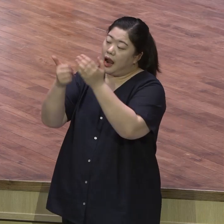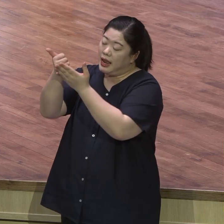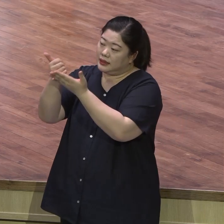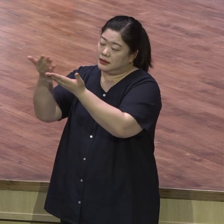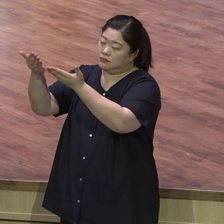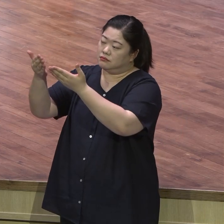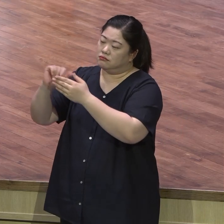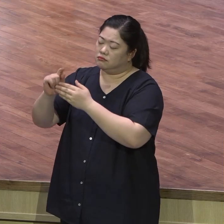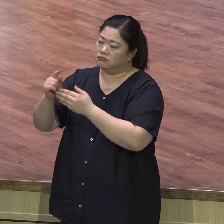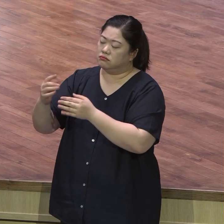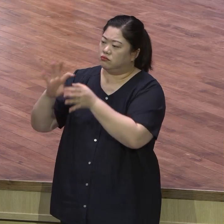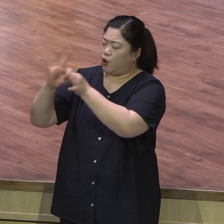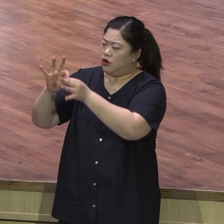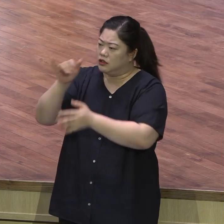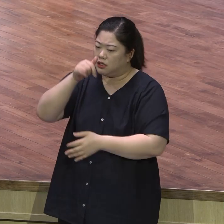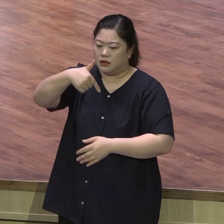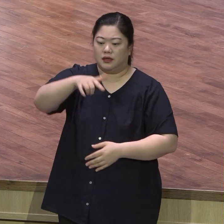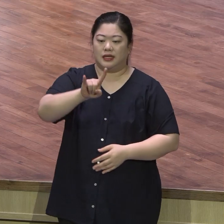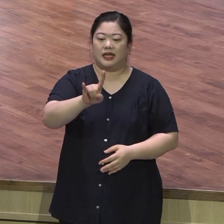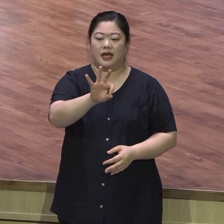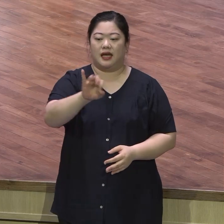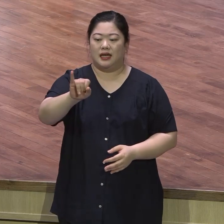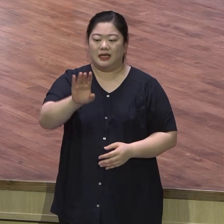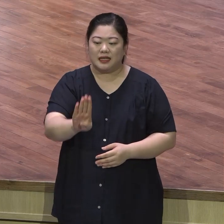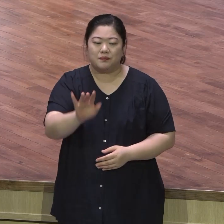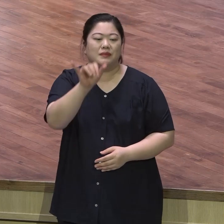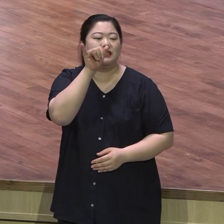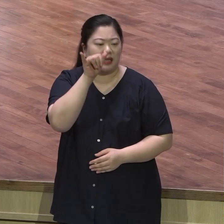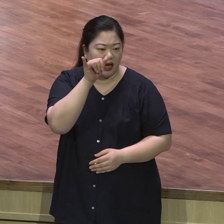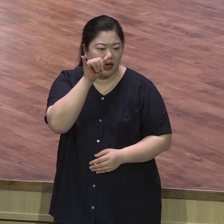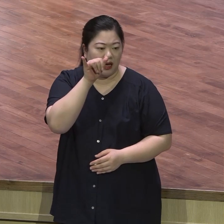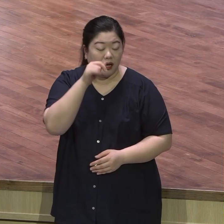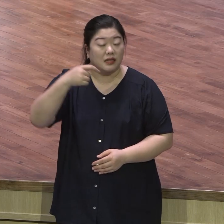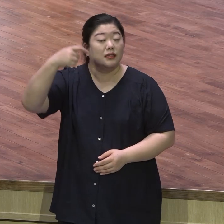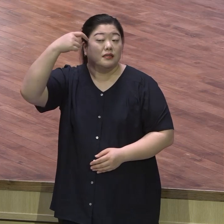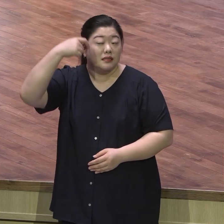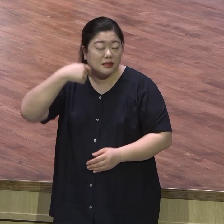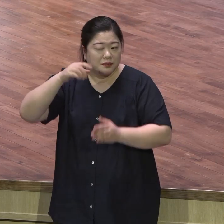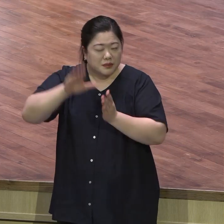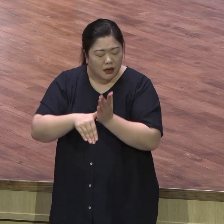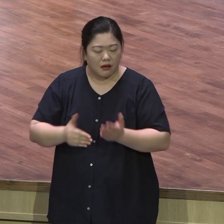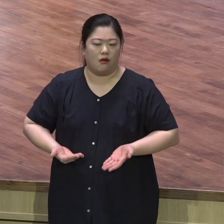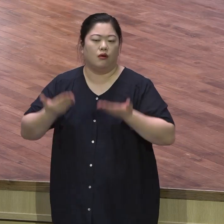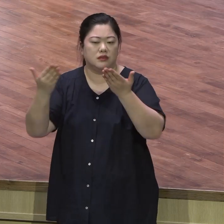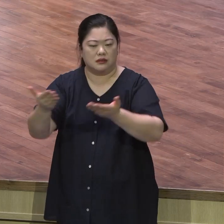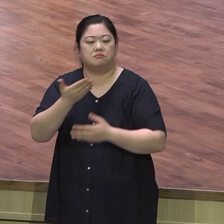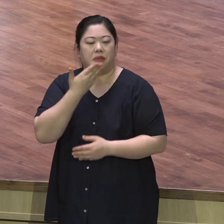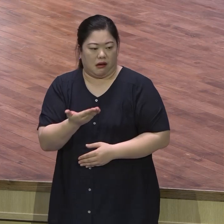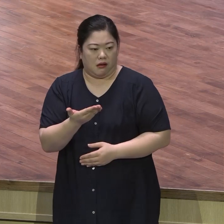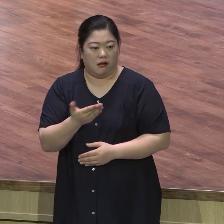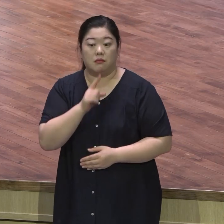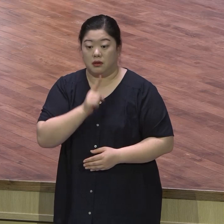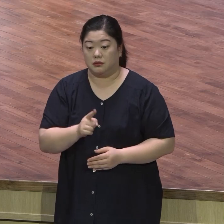내 인생에 개입하고 있다는 것을 느끼고 믿음이 있어야 헌신을 한다는 것입니다.